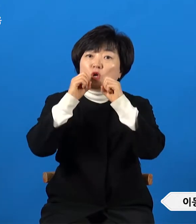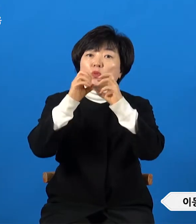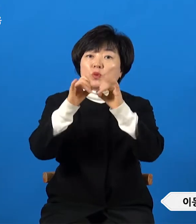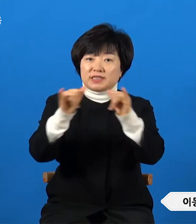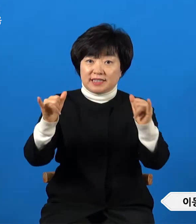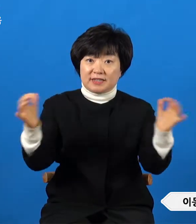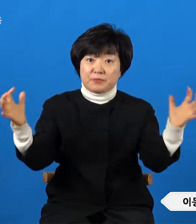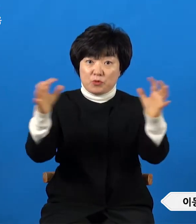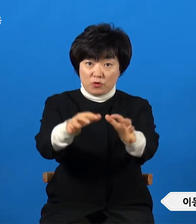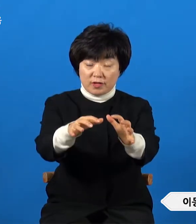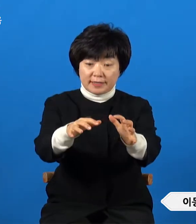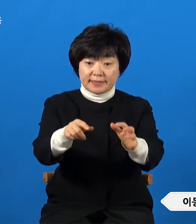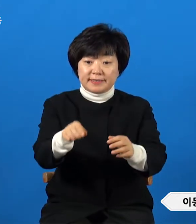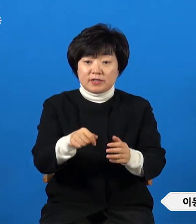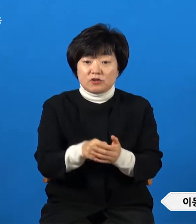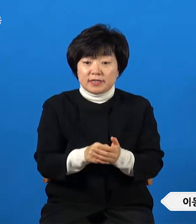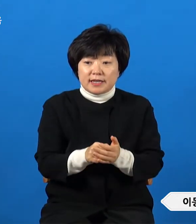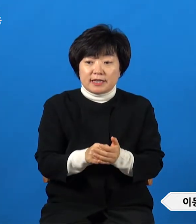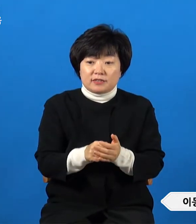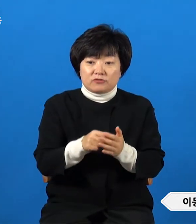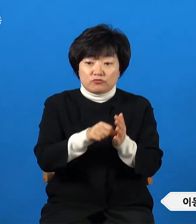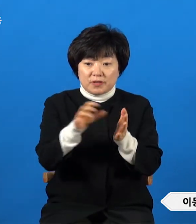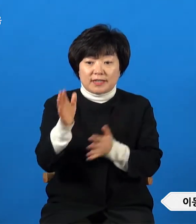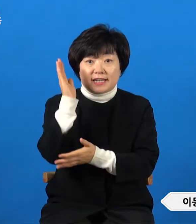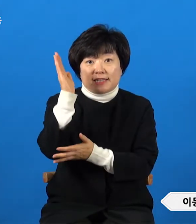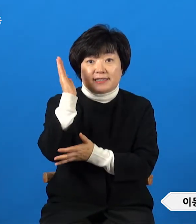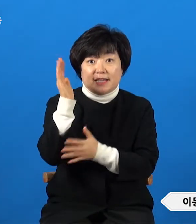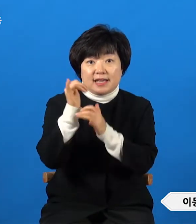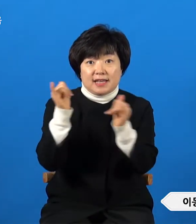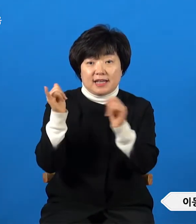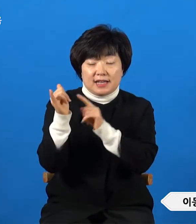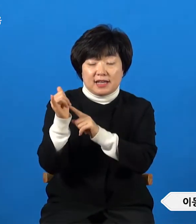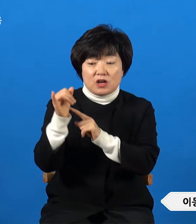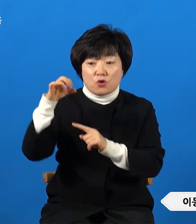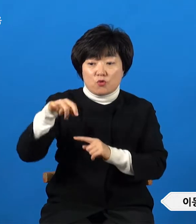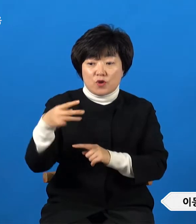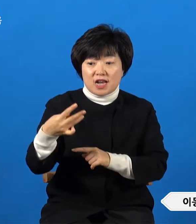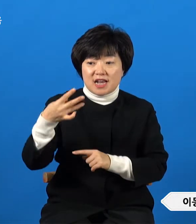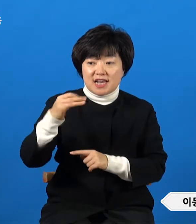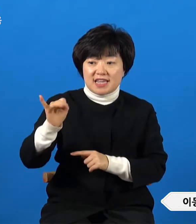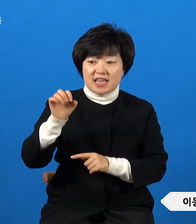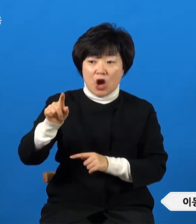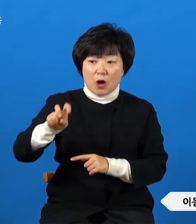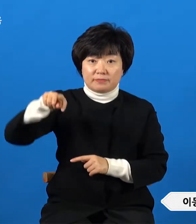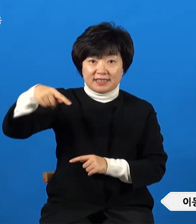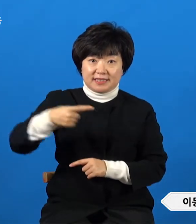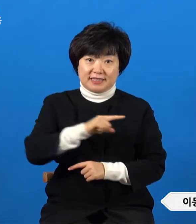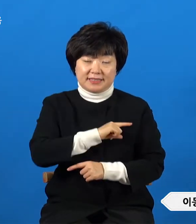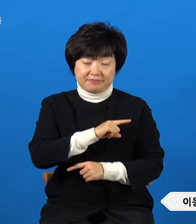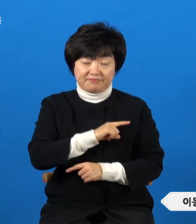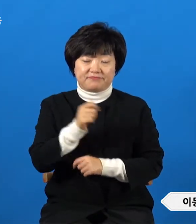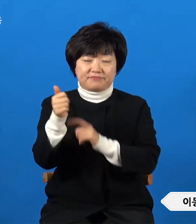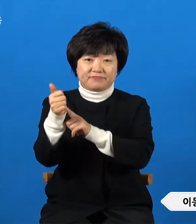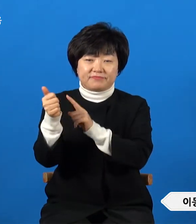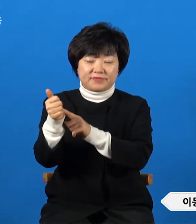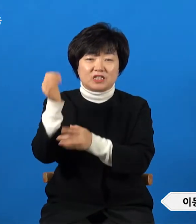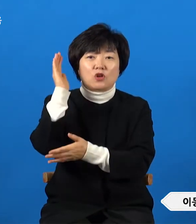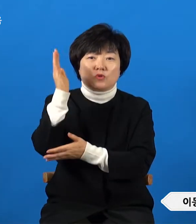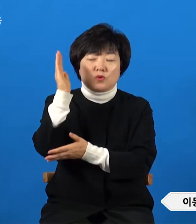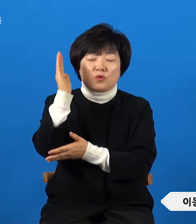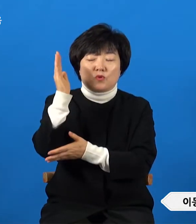강사 중에 한 분이 윌리엄스라는 목사님이었습니다. 윌리엄스. 그분은 설교하기